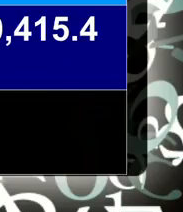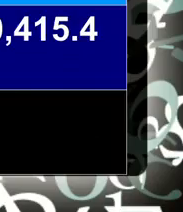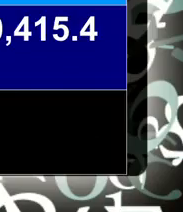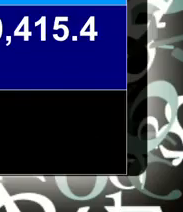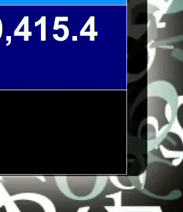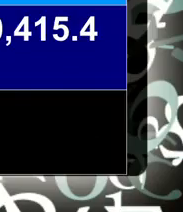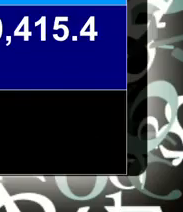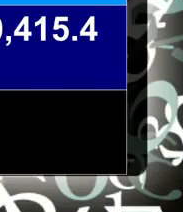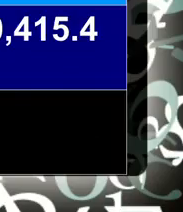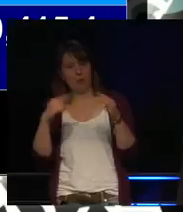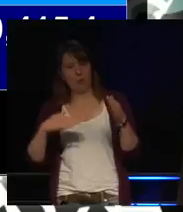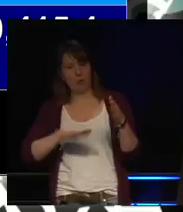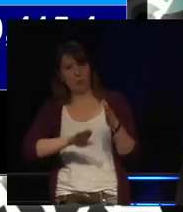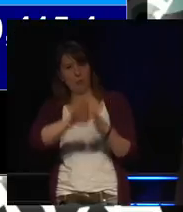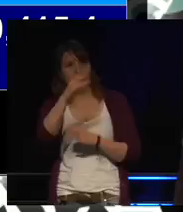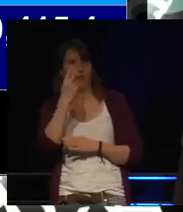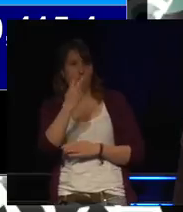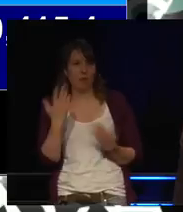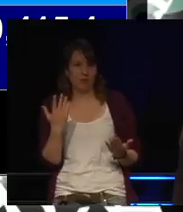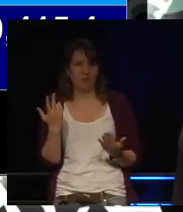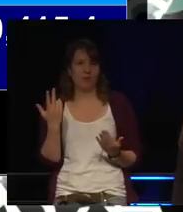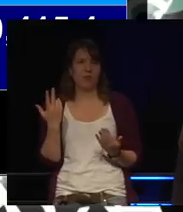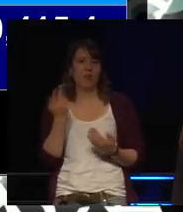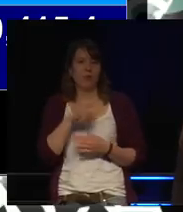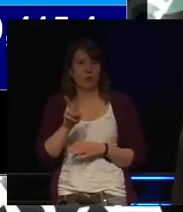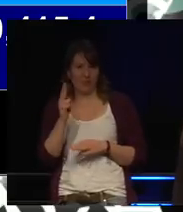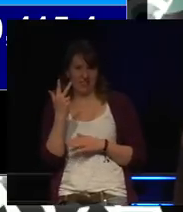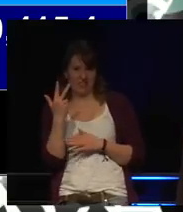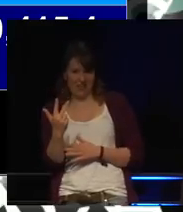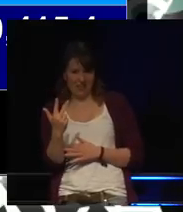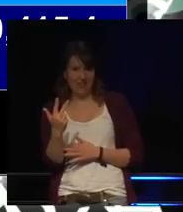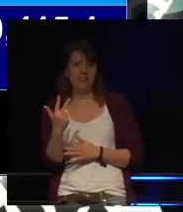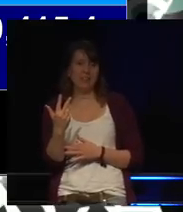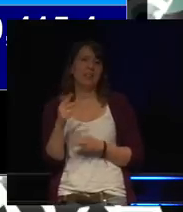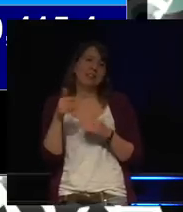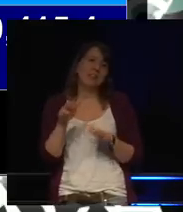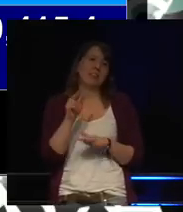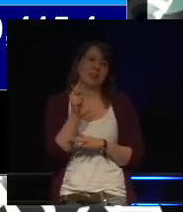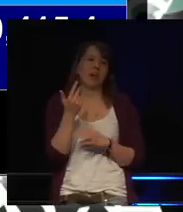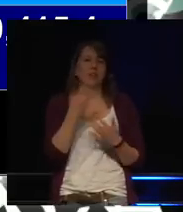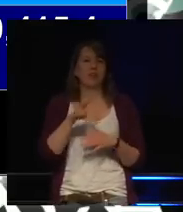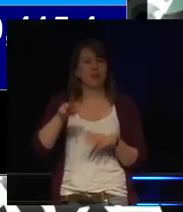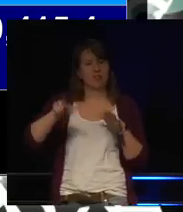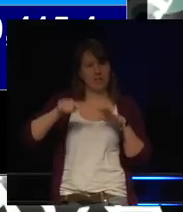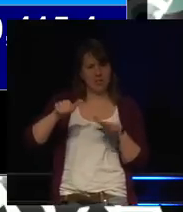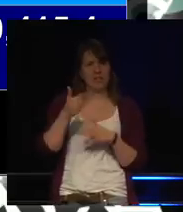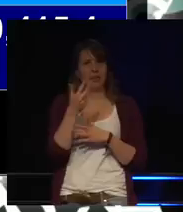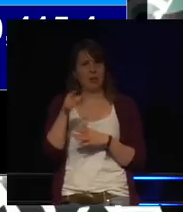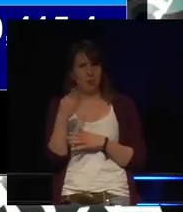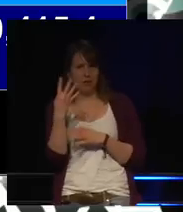la tecnología. En 2016 tendríamos 6,3 millones